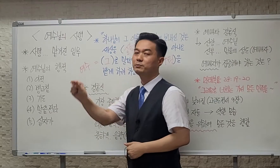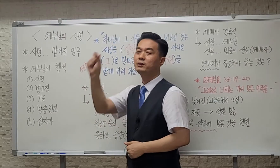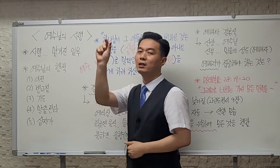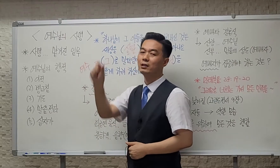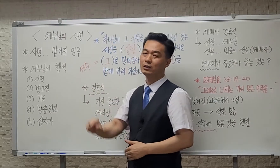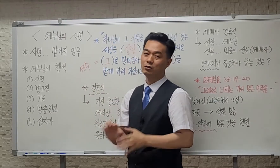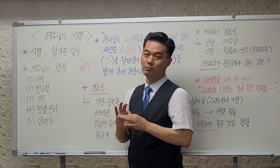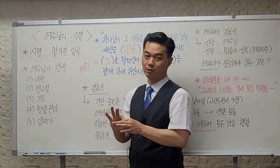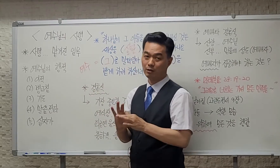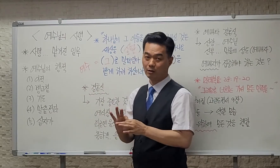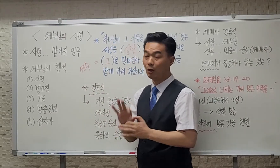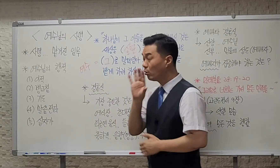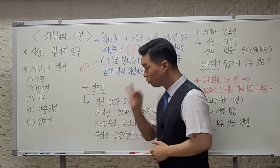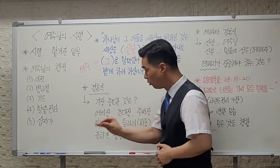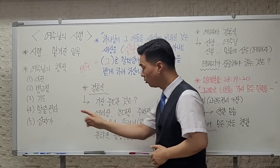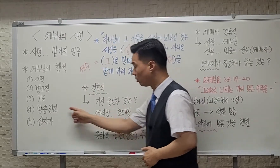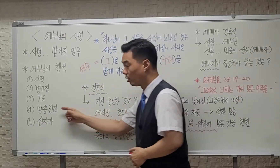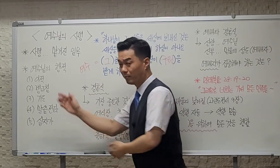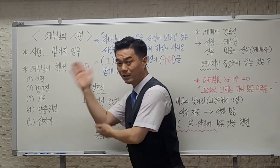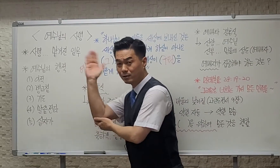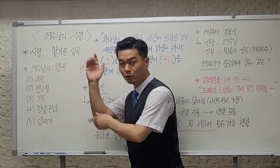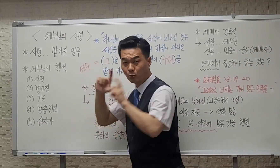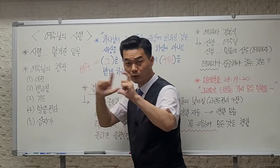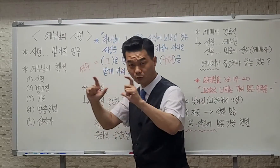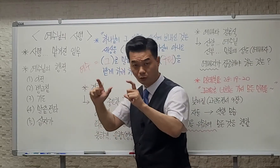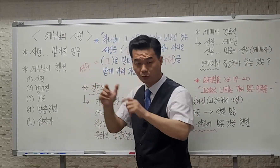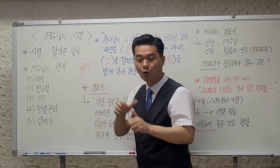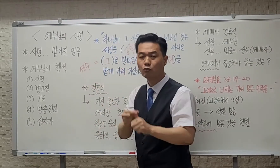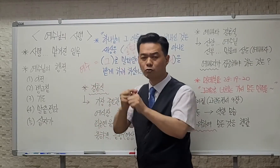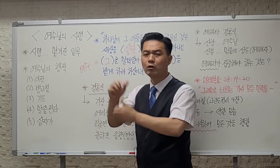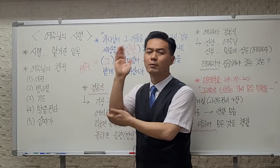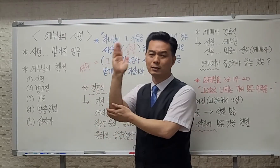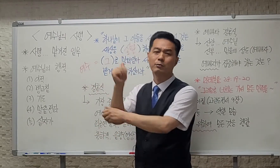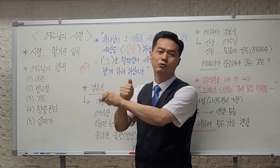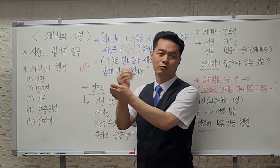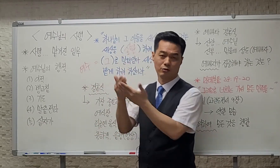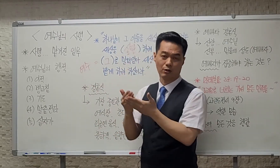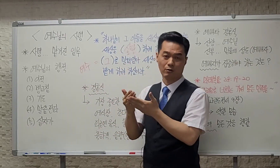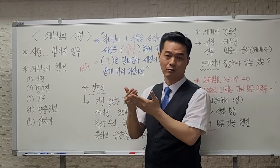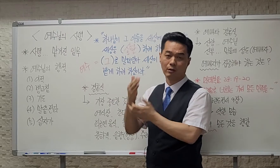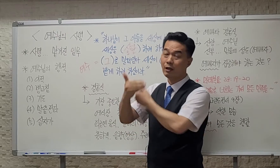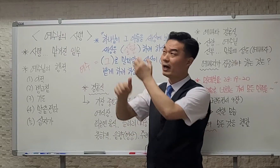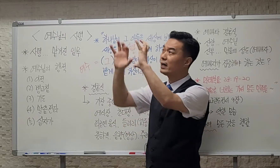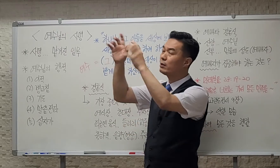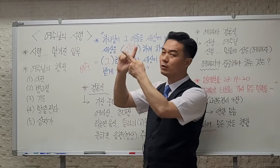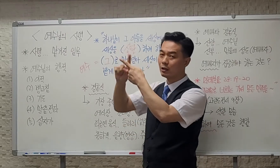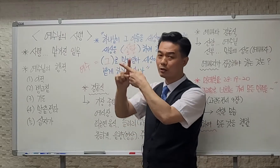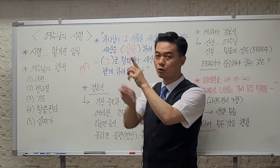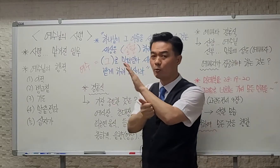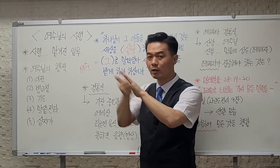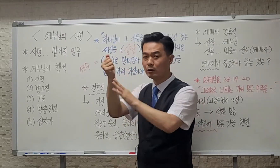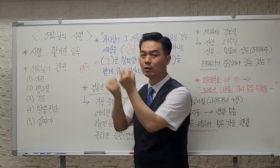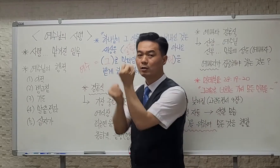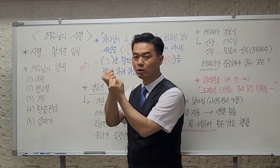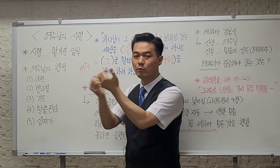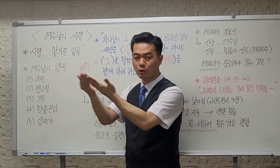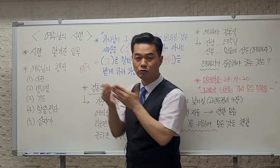십자가 사건입니다. 물론 말씀을 통해서도 구원을 말씀해 주셨어요. 하나님 나라의 소망을 설명해